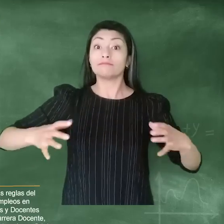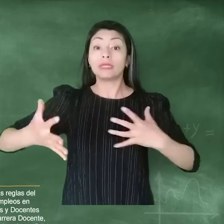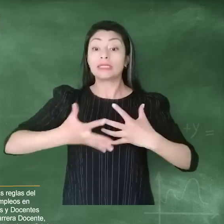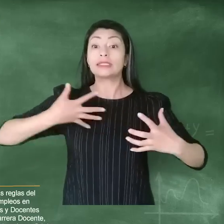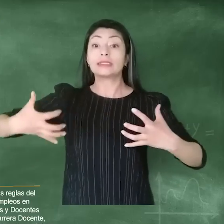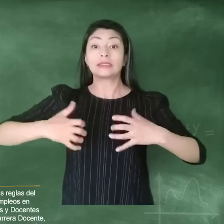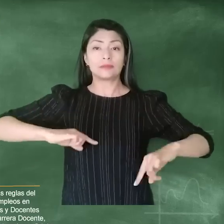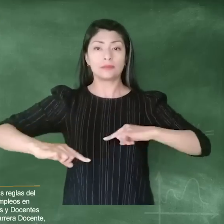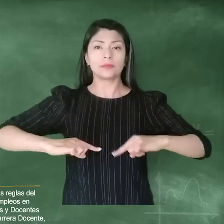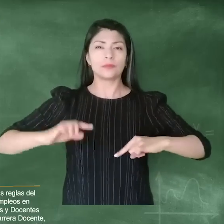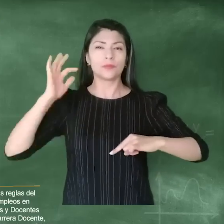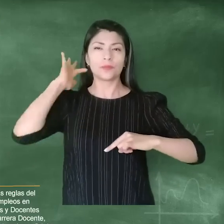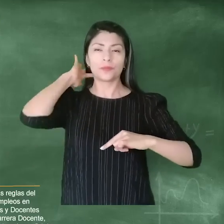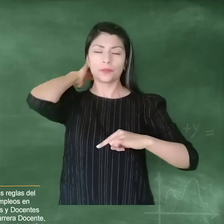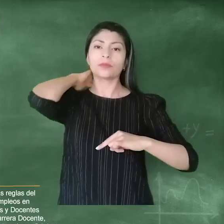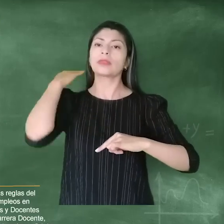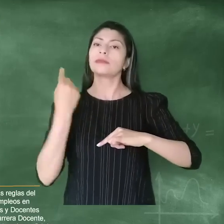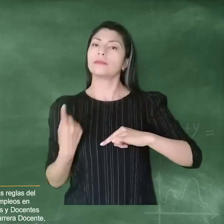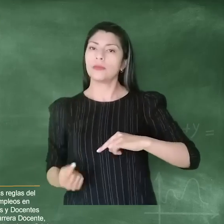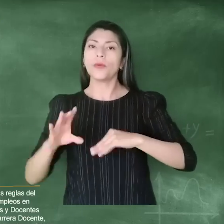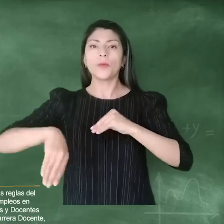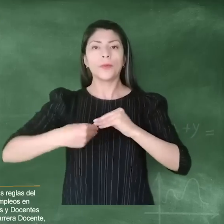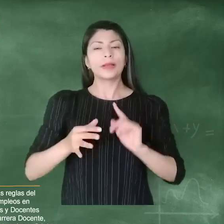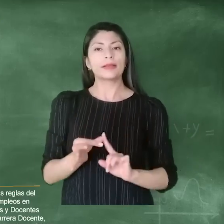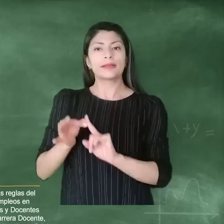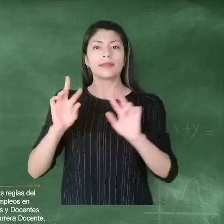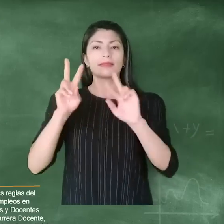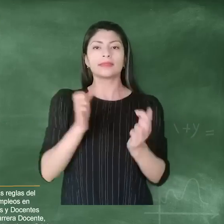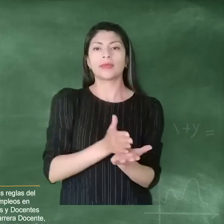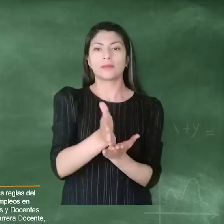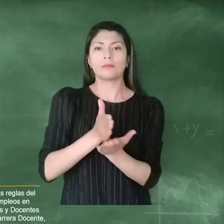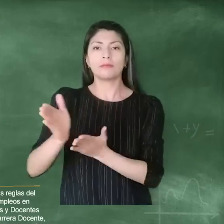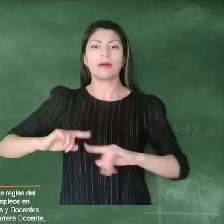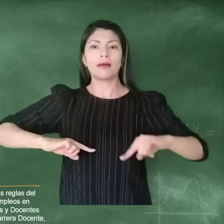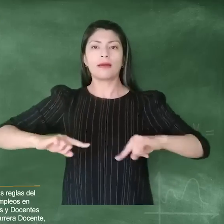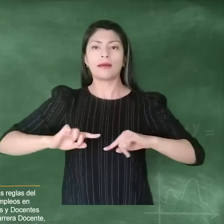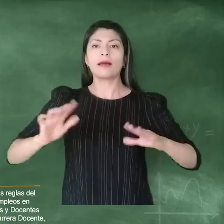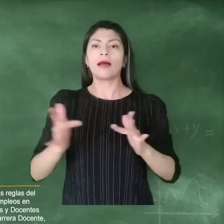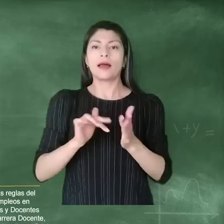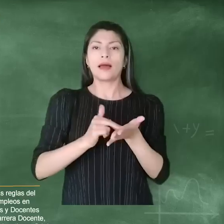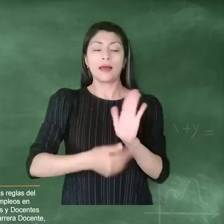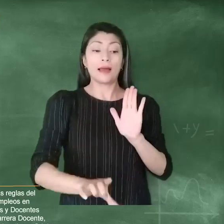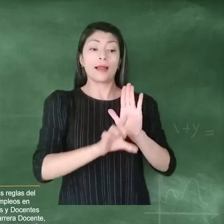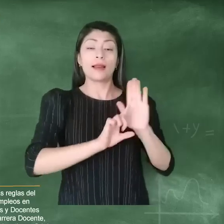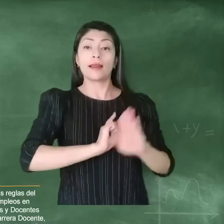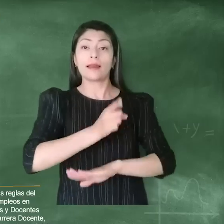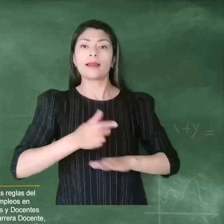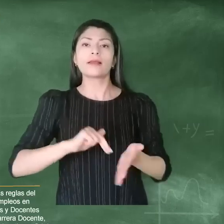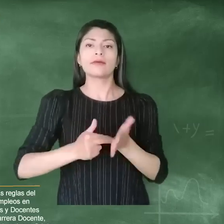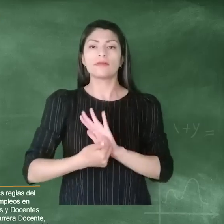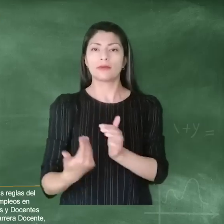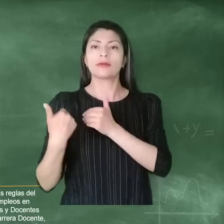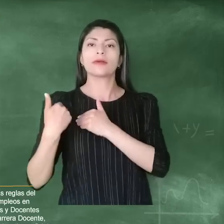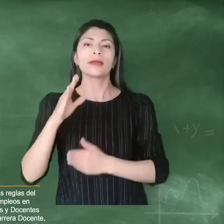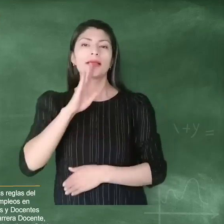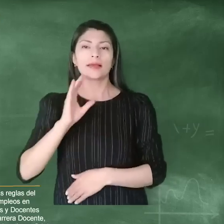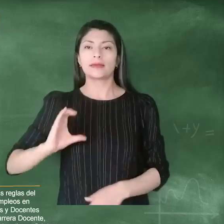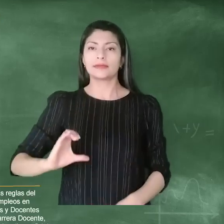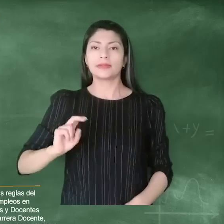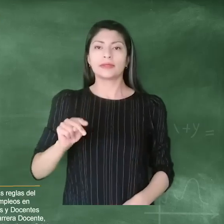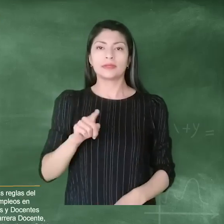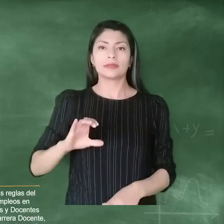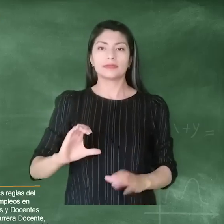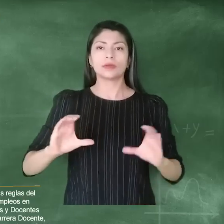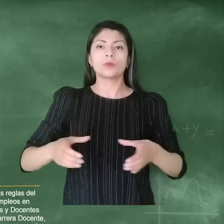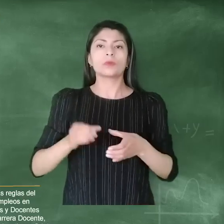la administración de los sistemas específicos y especiales de carrera administrativa de origen legal corresponde a la